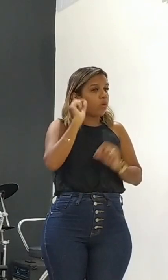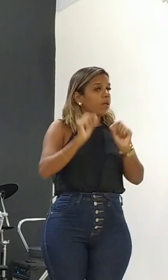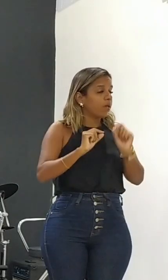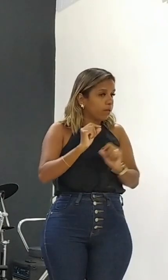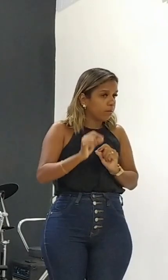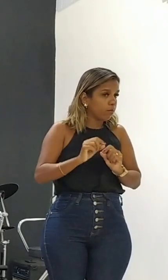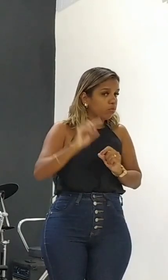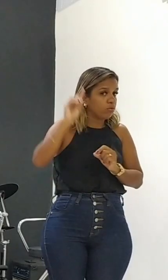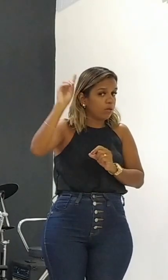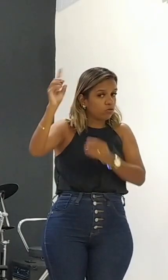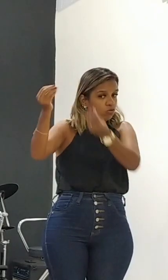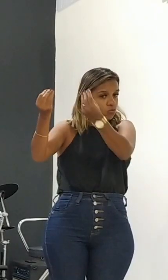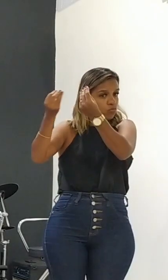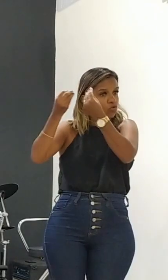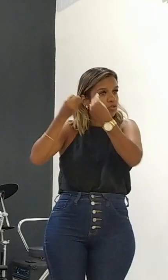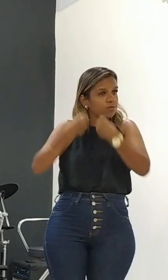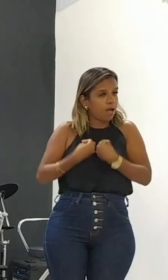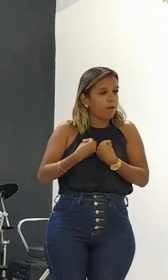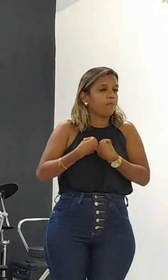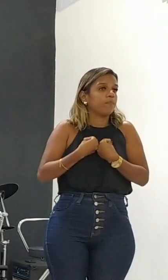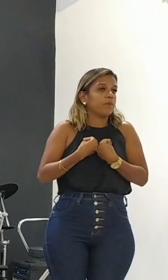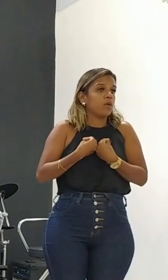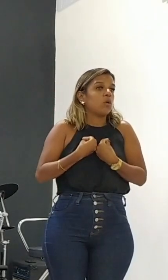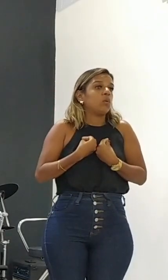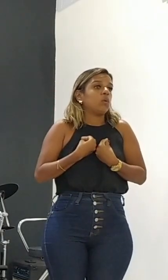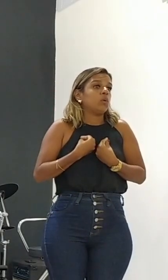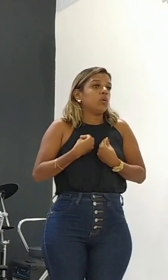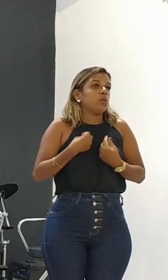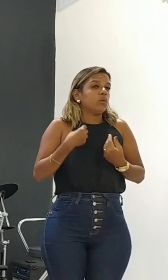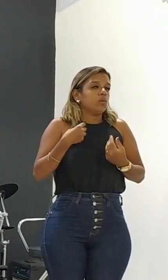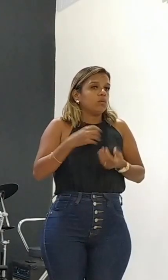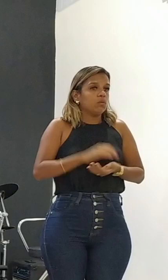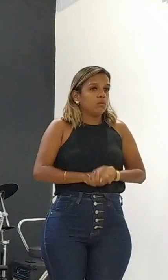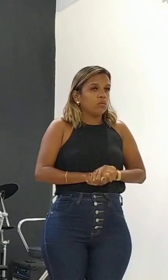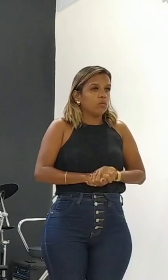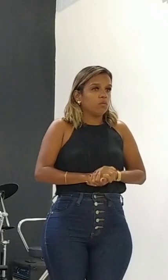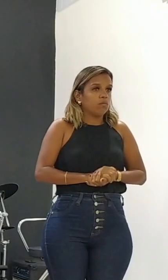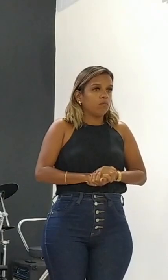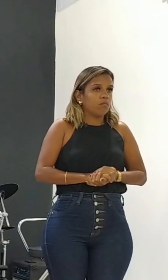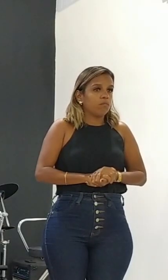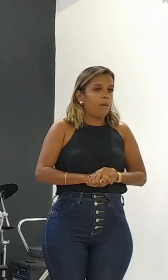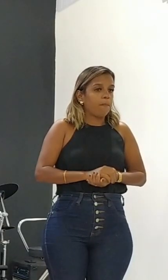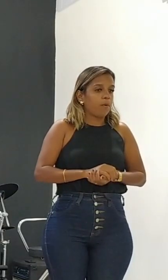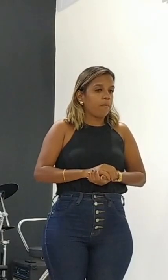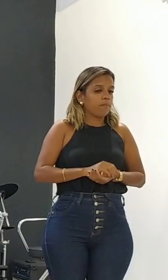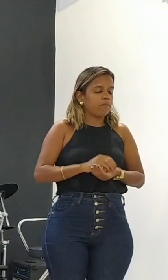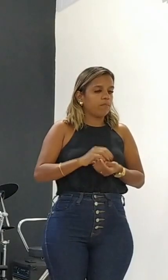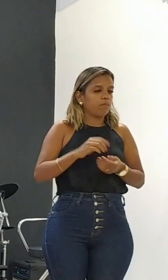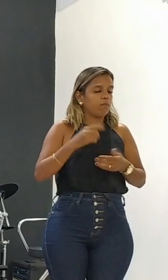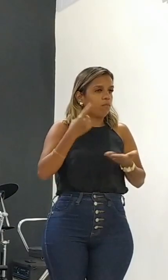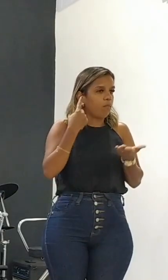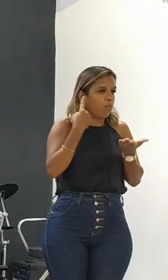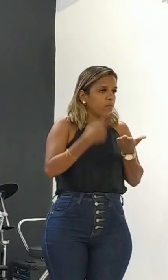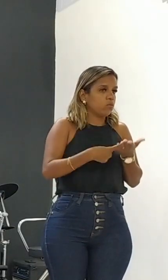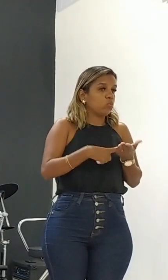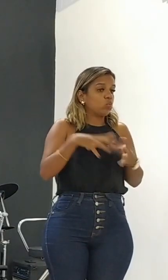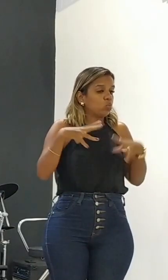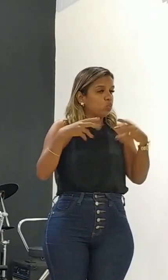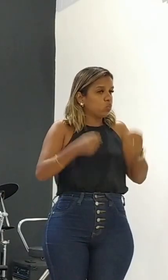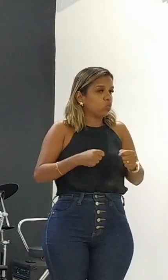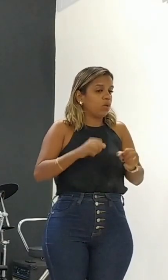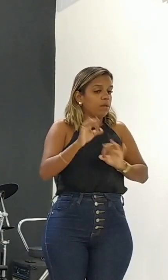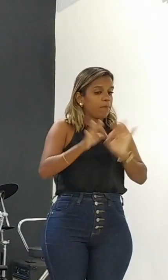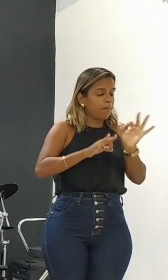quando Ele nos coloca numa missão, num propósito, Ele vai preparar tudo para nós. Deus preparou tudo